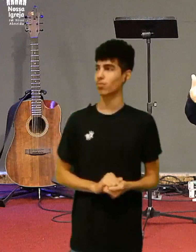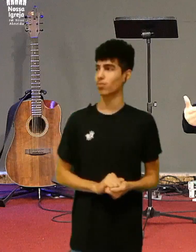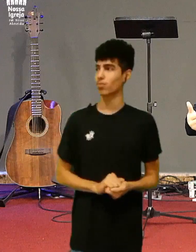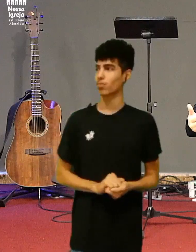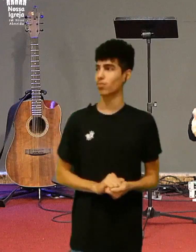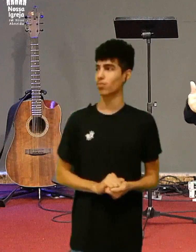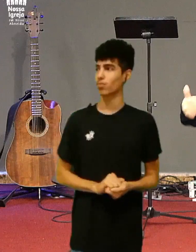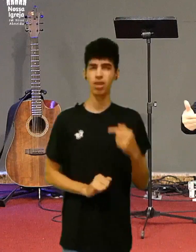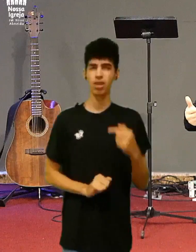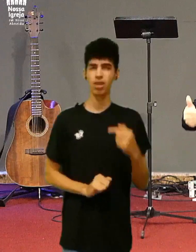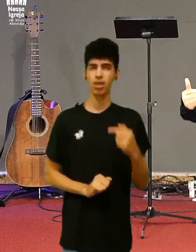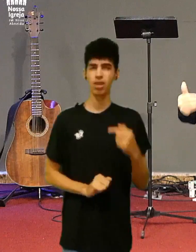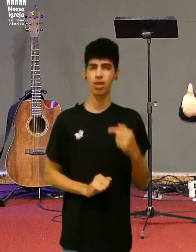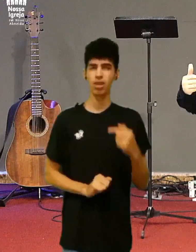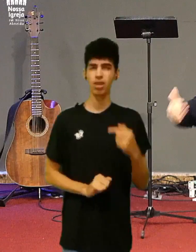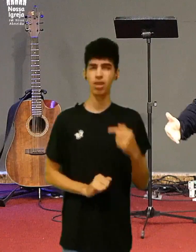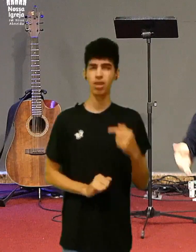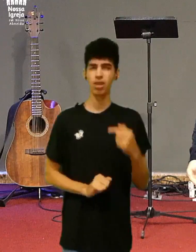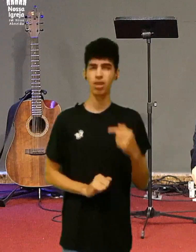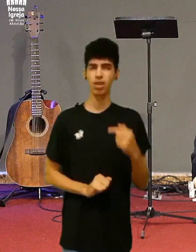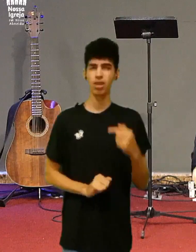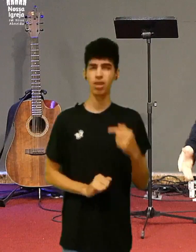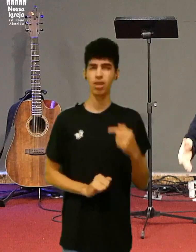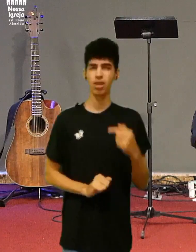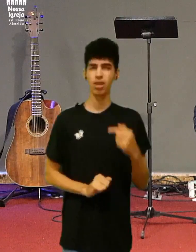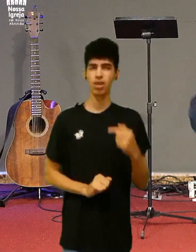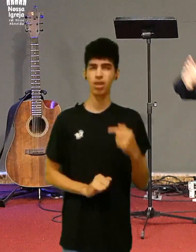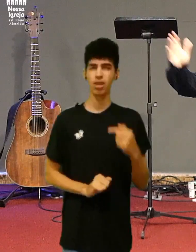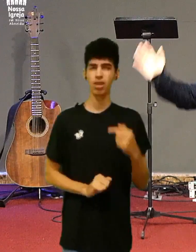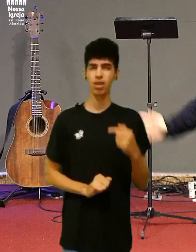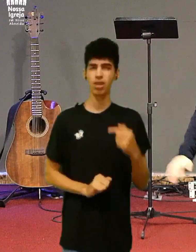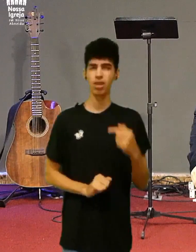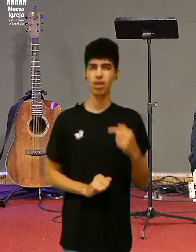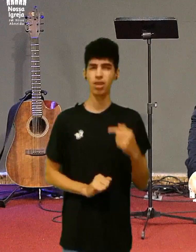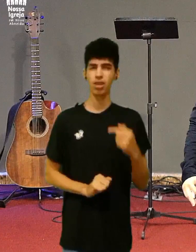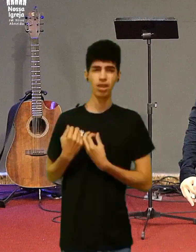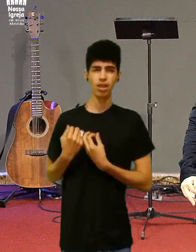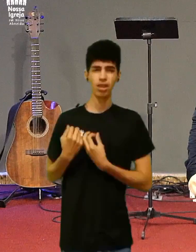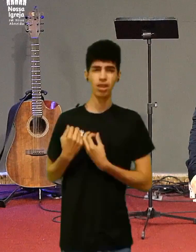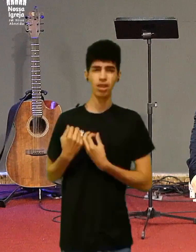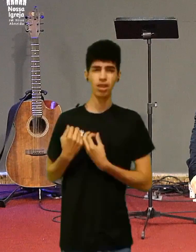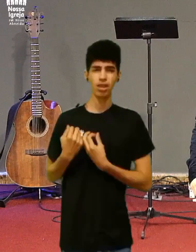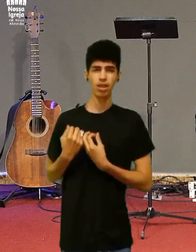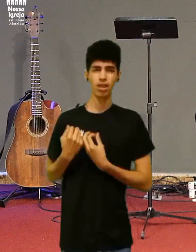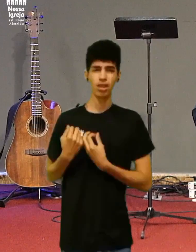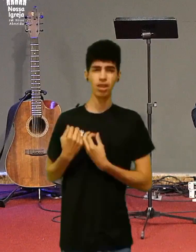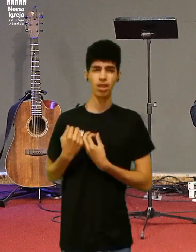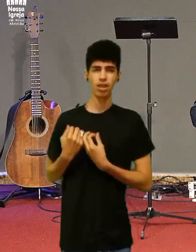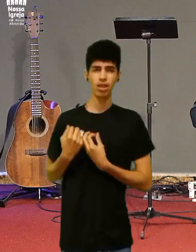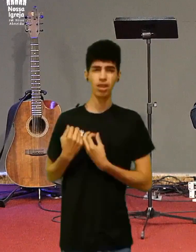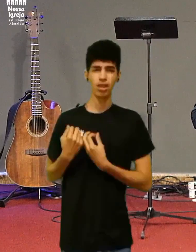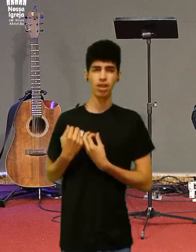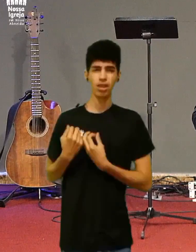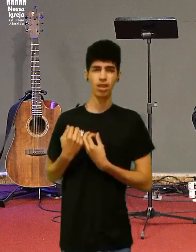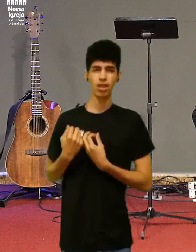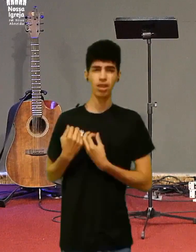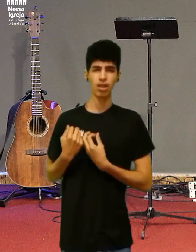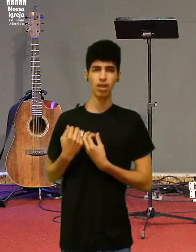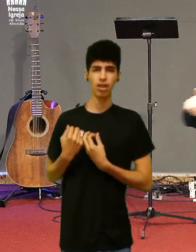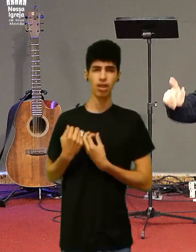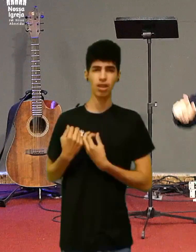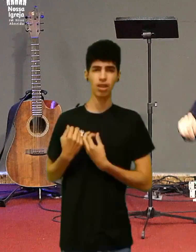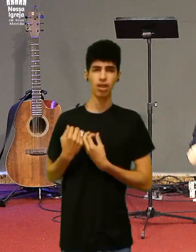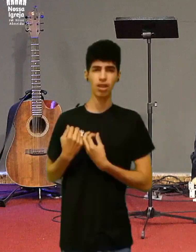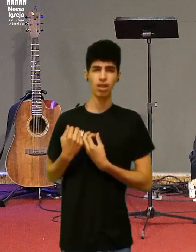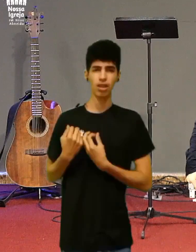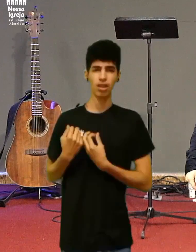eu estudo sobre a história dos grandes reavivamentos na vida da igreja, mais criterioso eu fico para dizer que